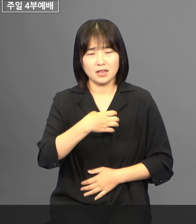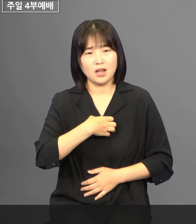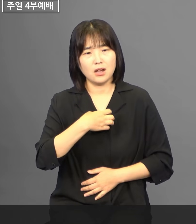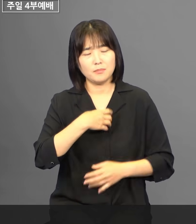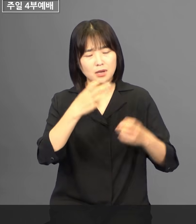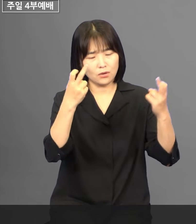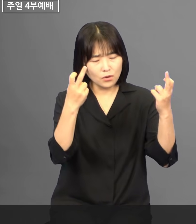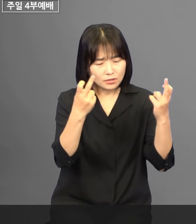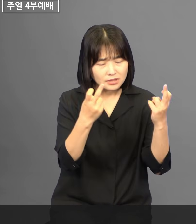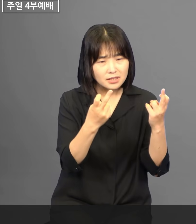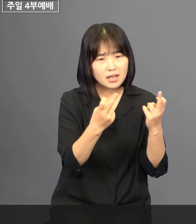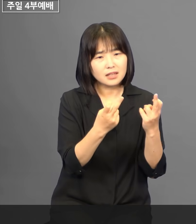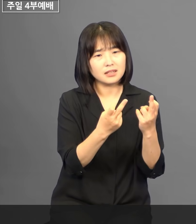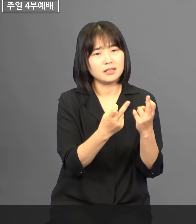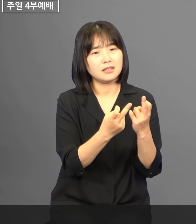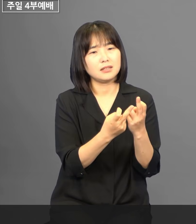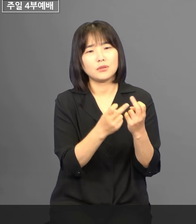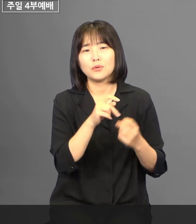험한